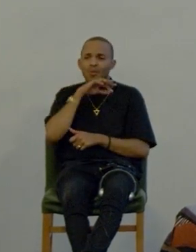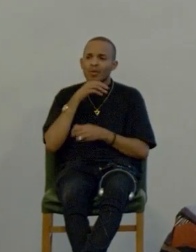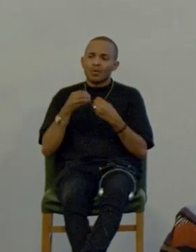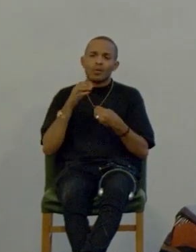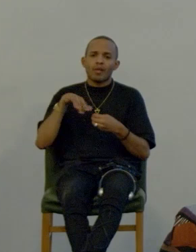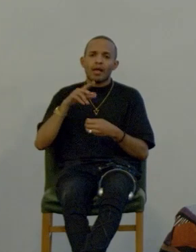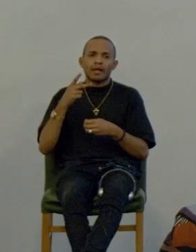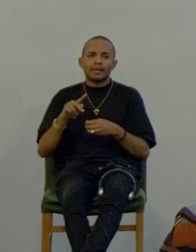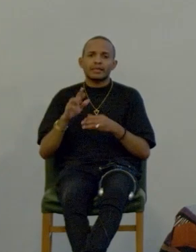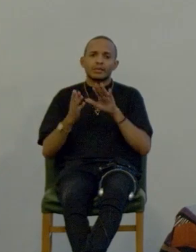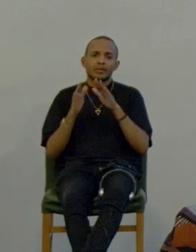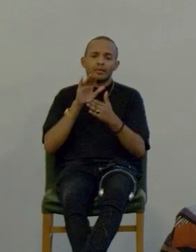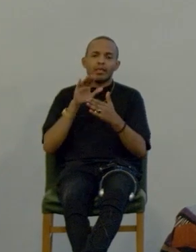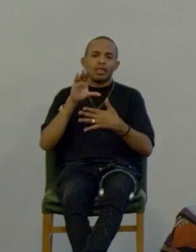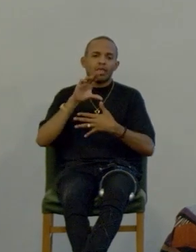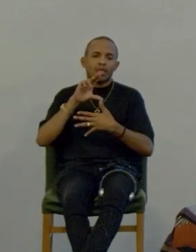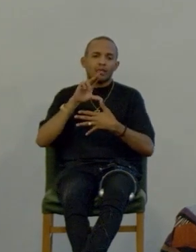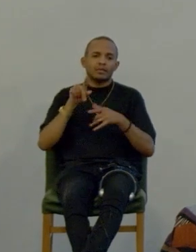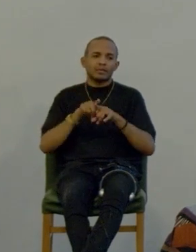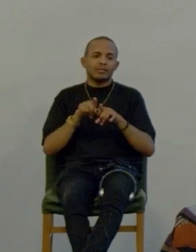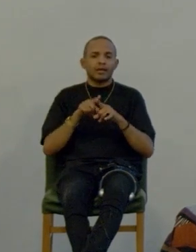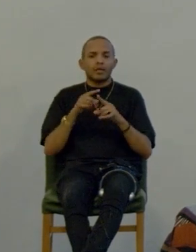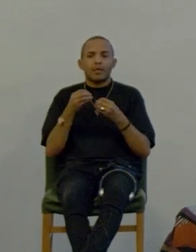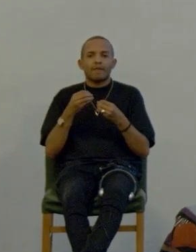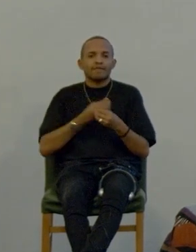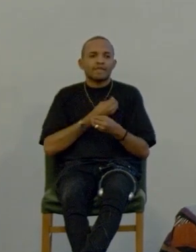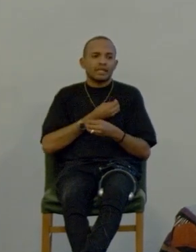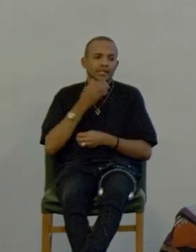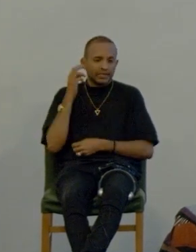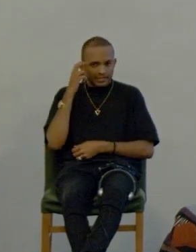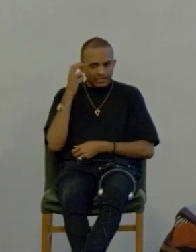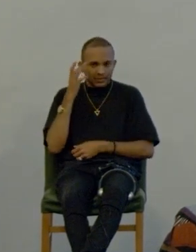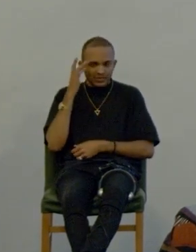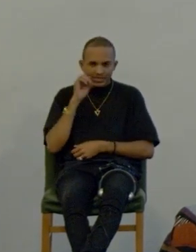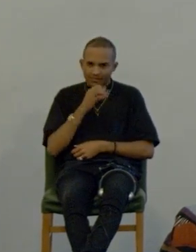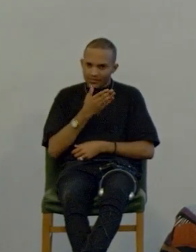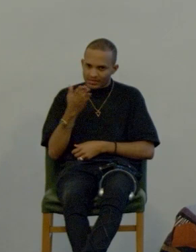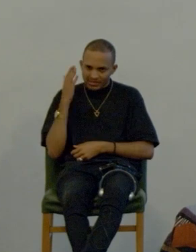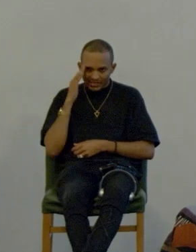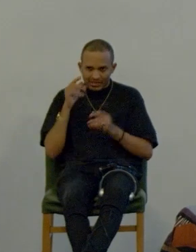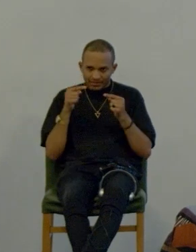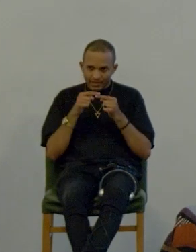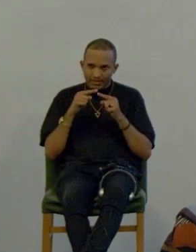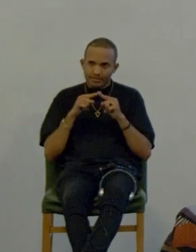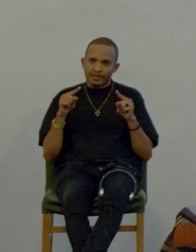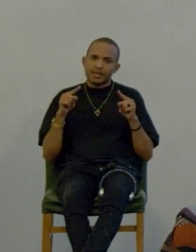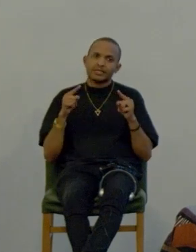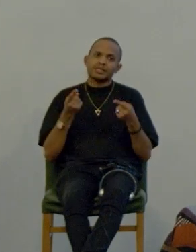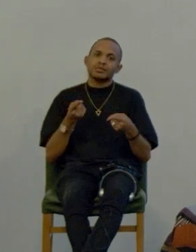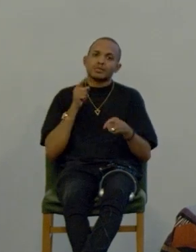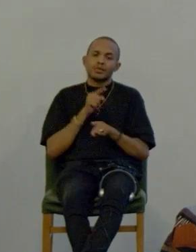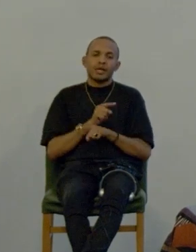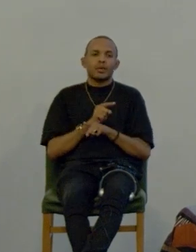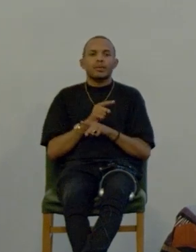trópicos sustentarem o que eu chamo aqui de vida inteligente. Mas se fez sentido o que eu falei para vocês aqui, o que a gente vê é uma história totalmente oposta,